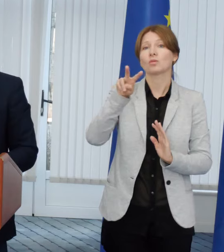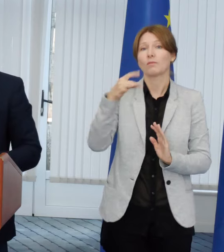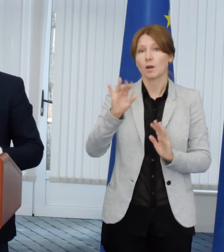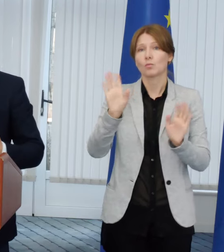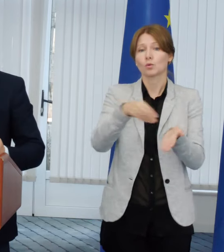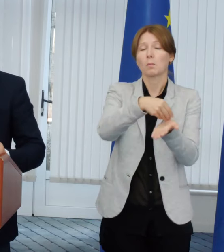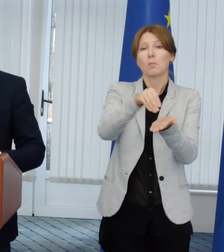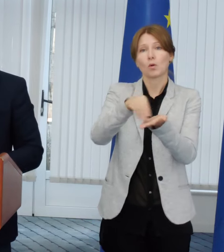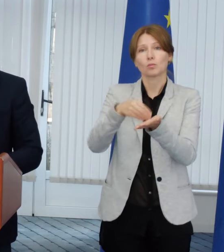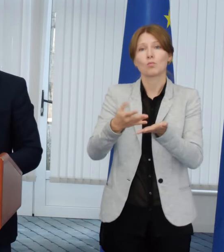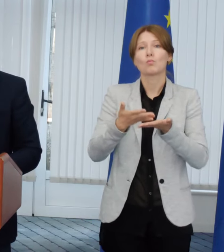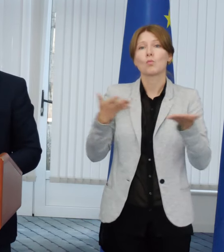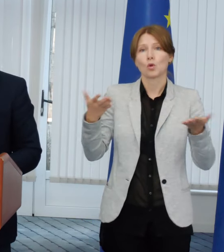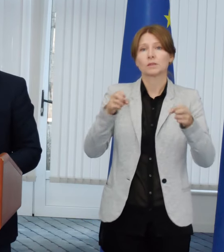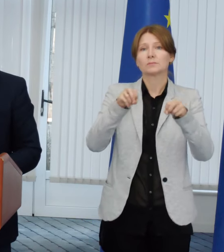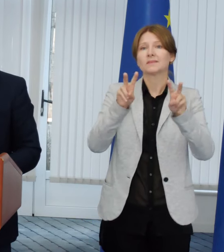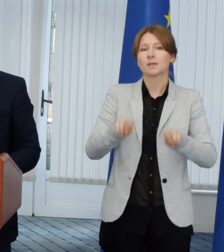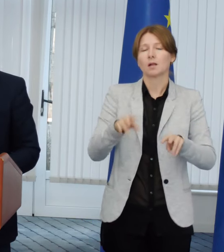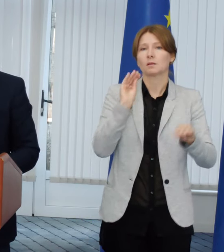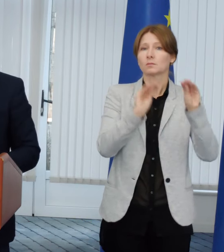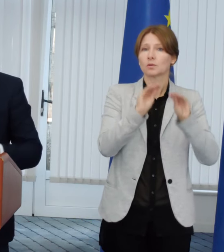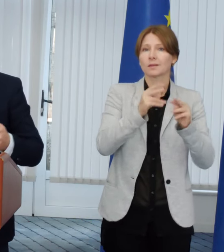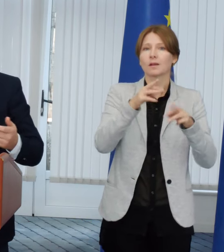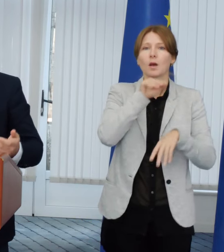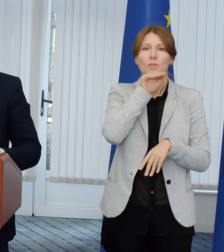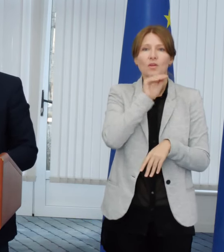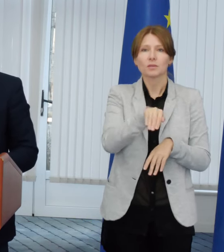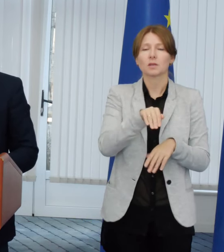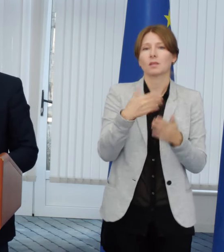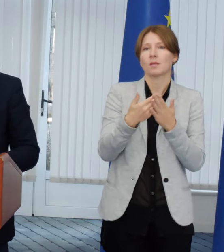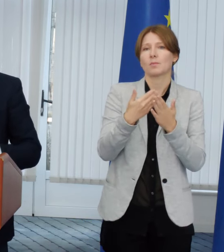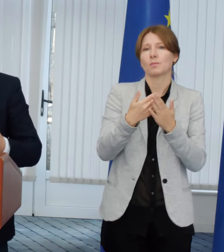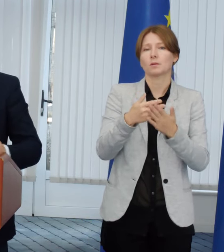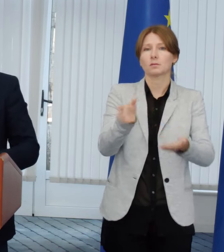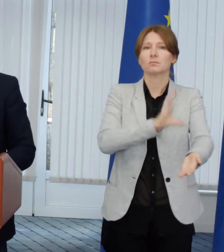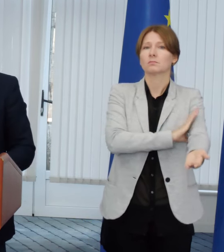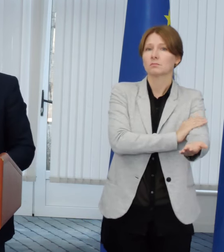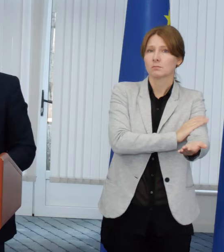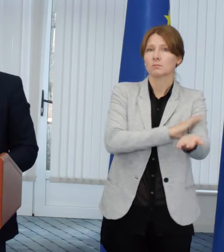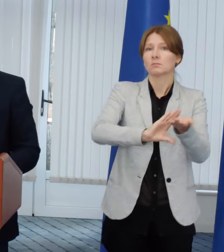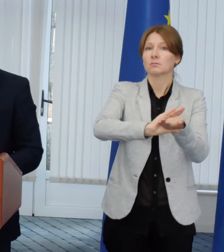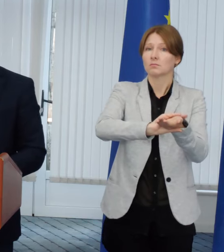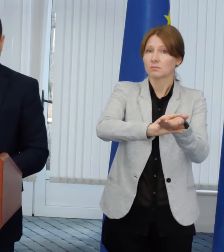cumpăra mai multe echipamente pentru profesioniști, spre exemplu, pulsometru, tonometru,